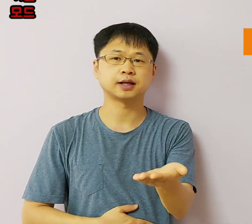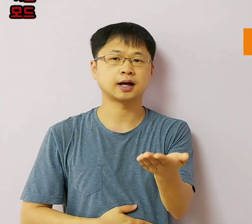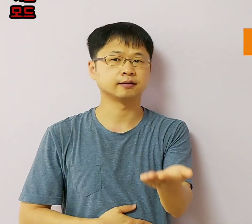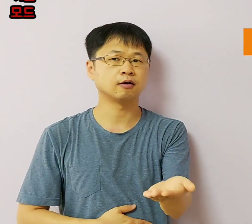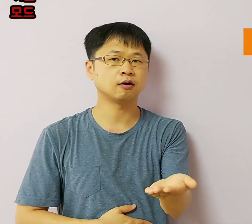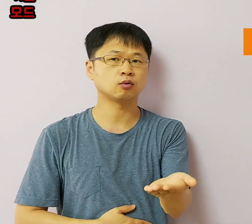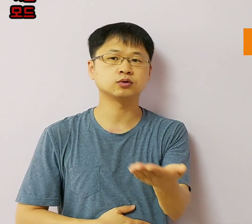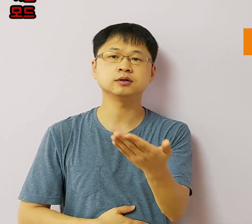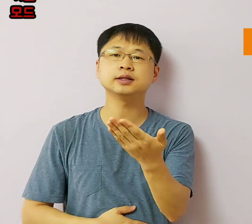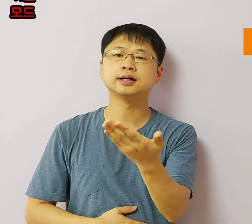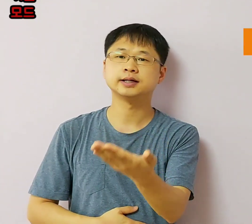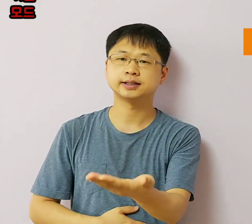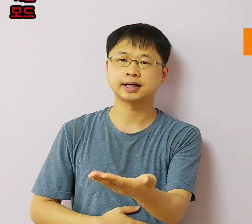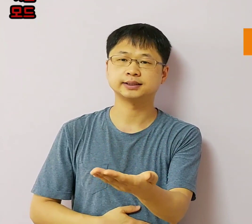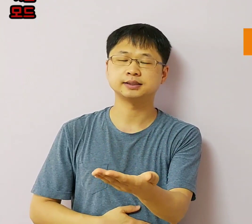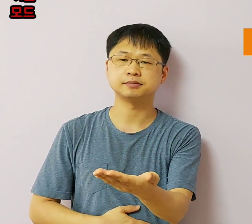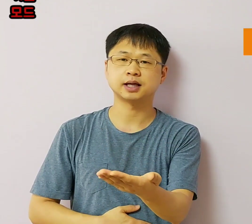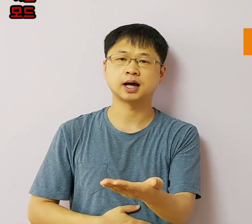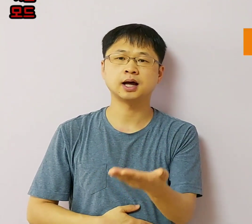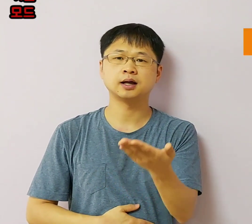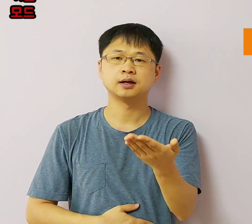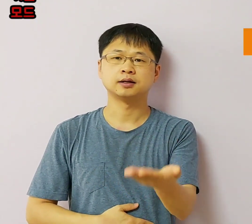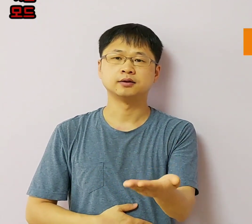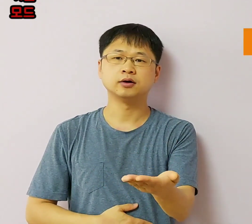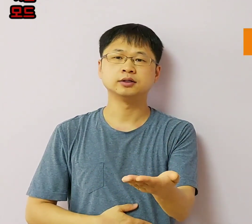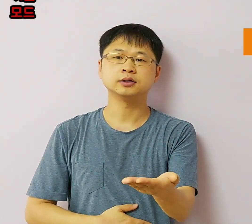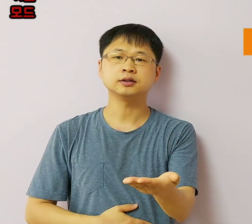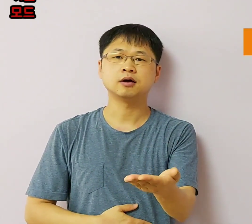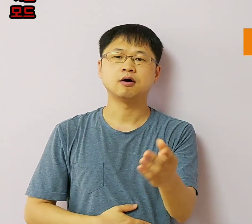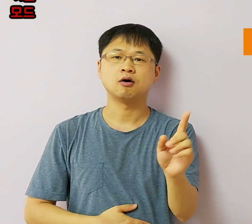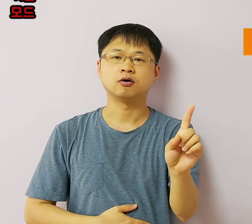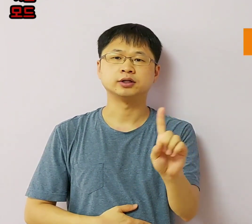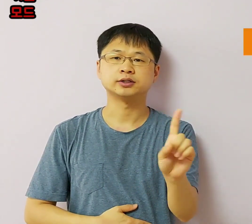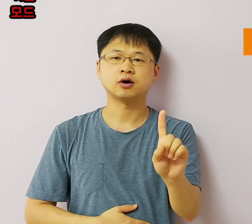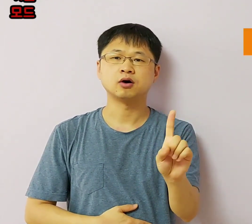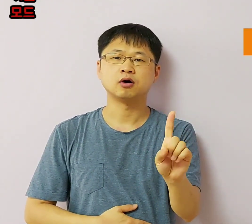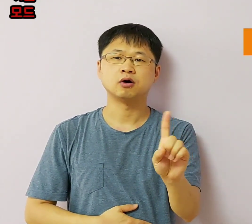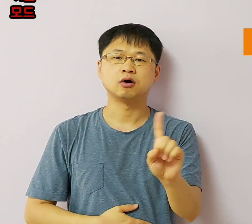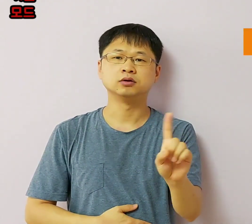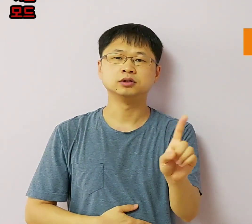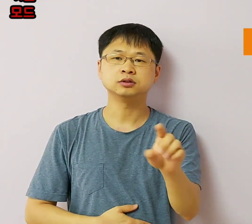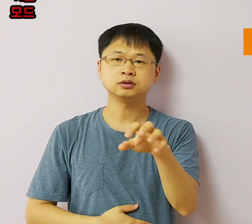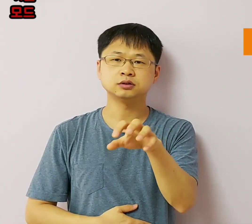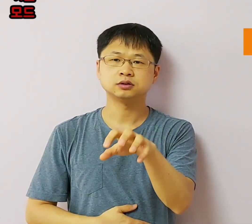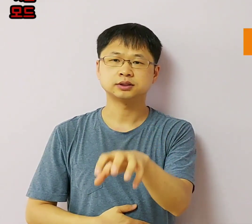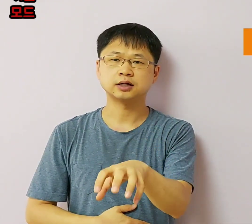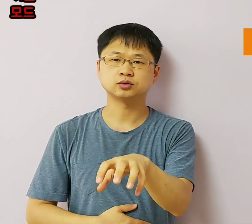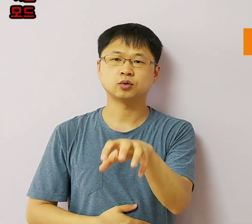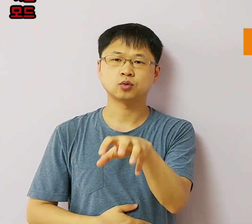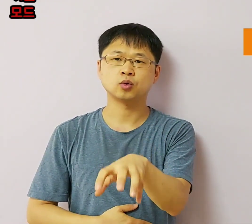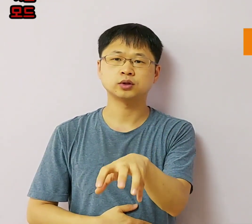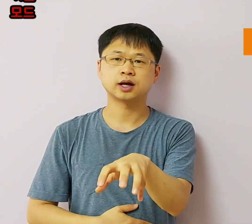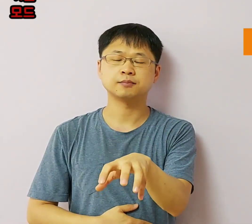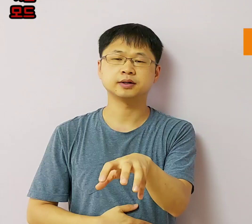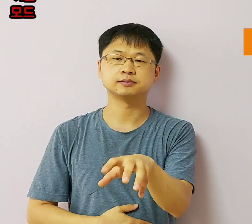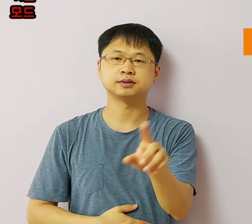됩니다. 너 혹은 당신입니다. 너는 어디서 어느 장소 곳 아까